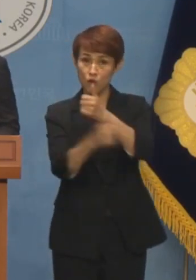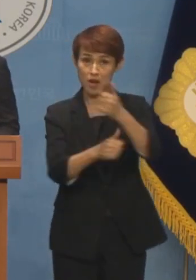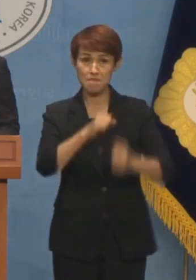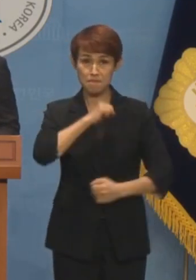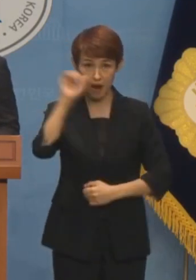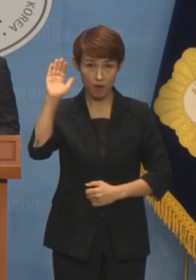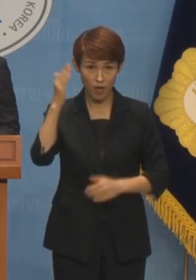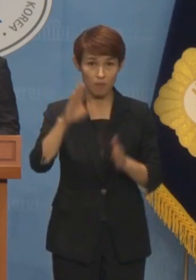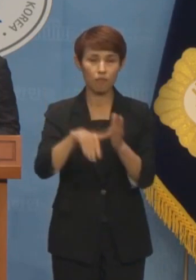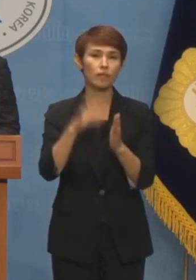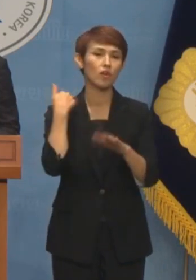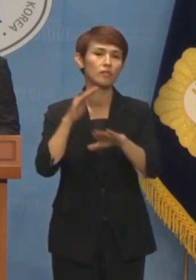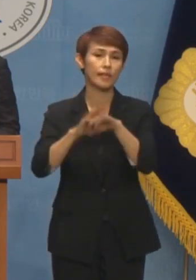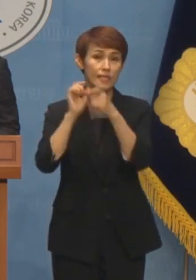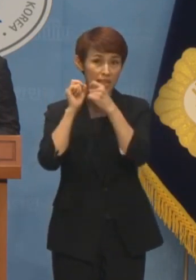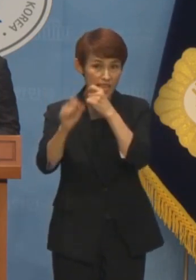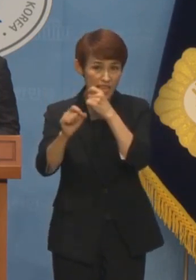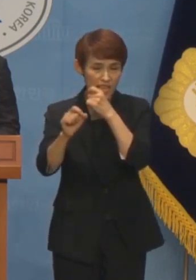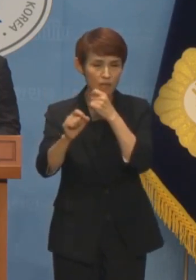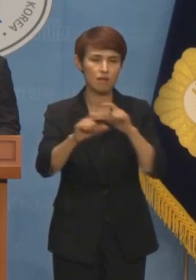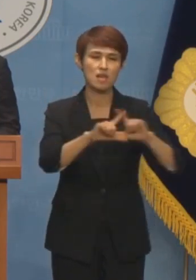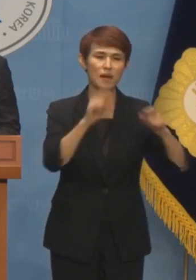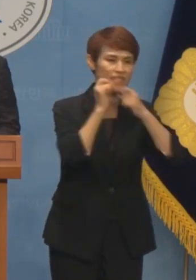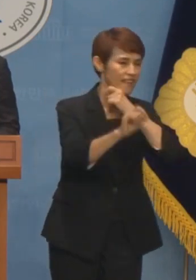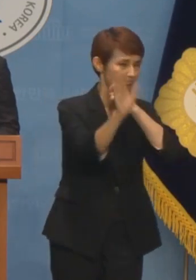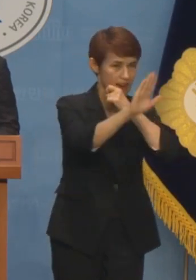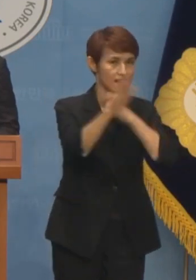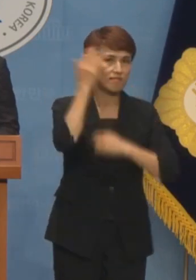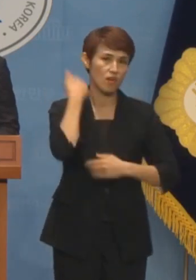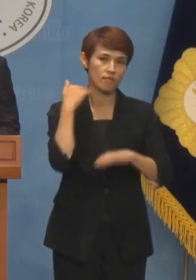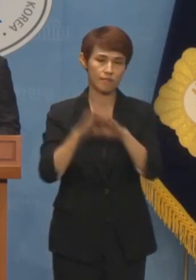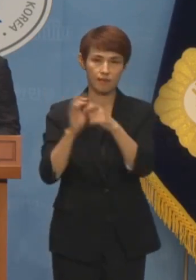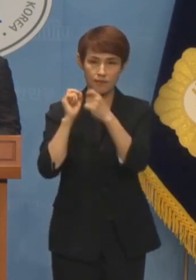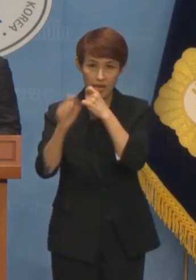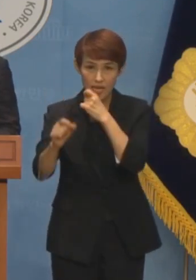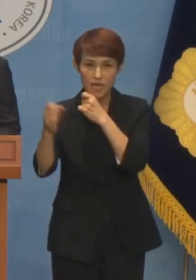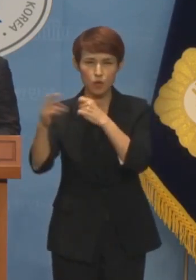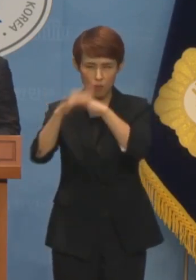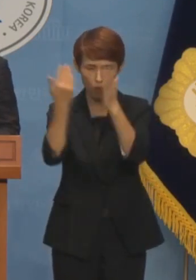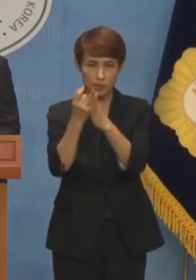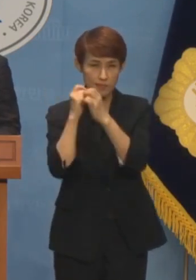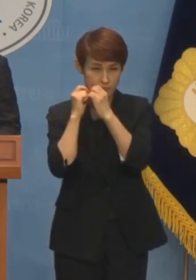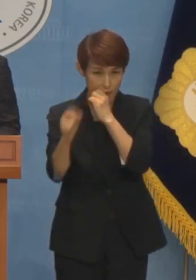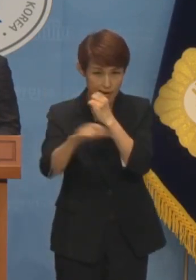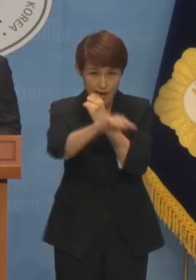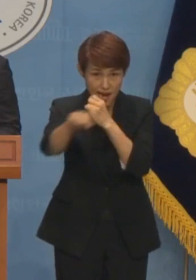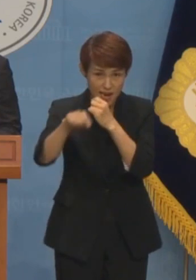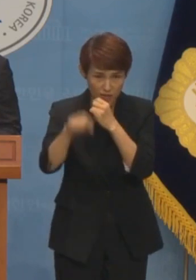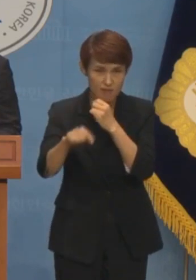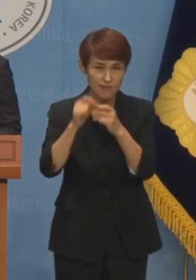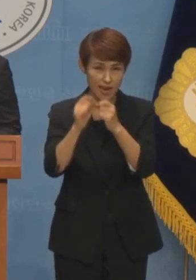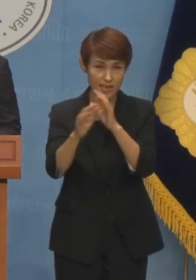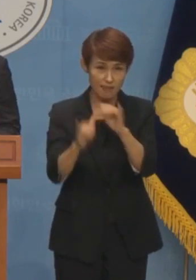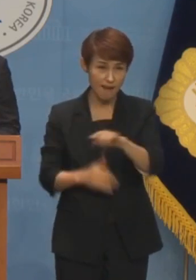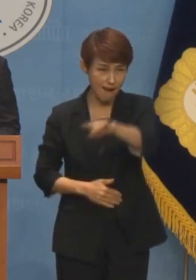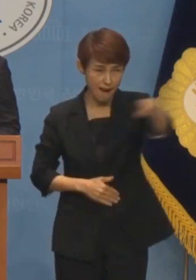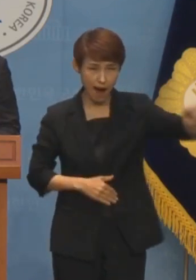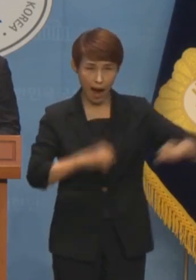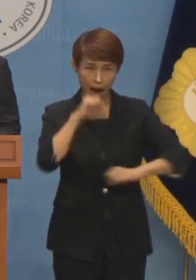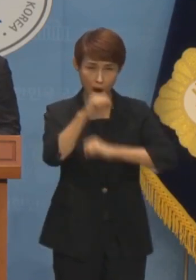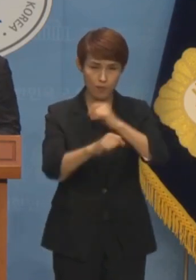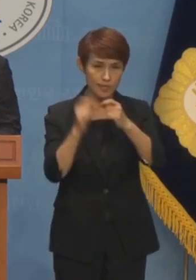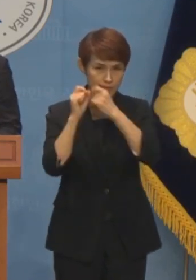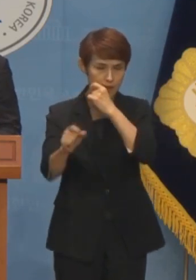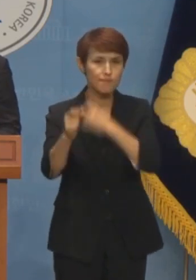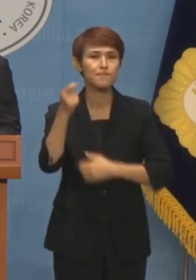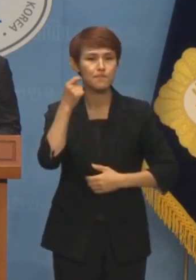전세 사기는 일반법인 사기죄를 고쳐 전세 사기뿐만 아니라 모든 사기에서 사기꾼들이 어떠한 사기도 함부로 치지